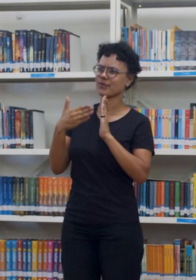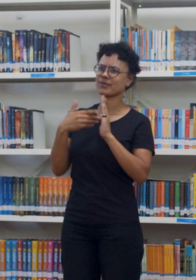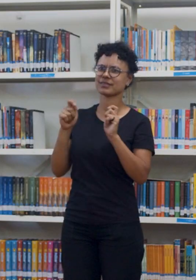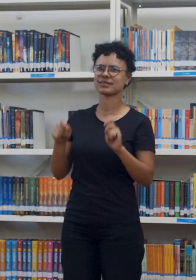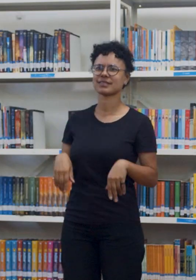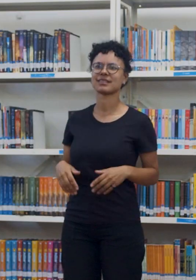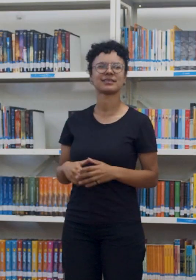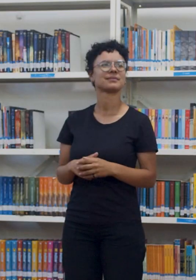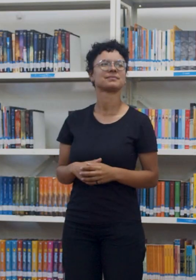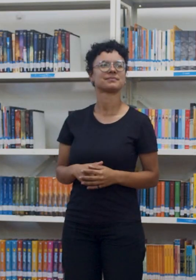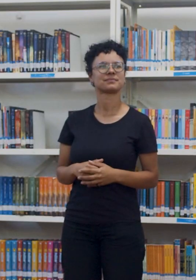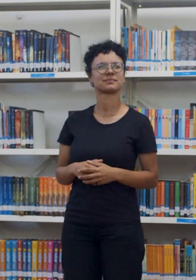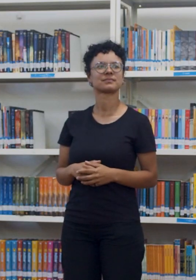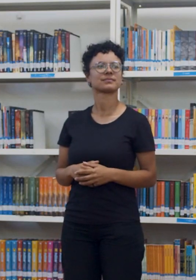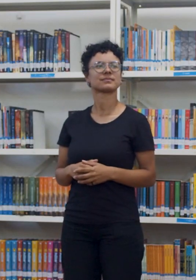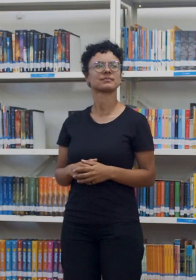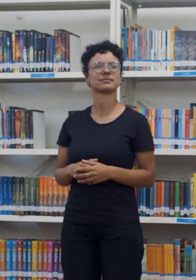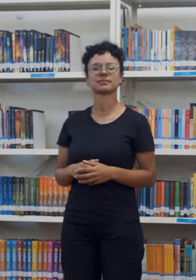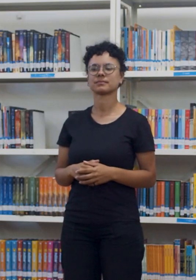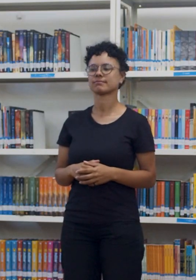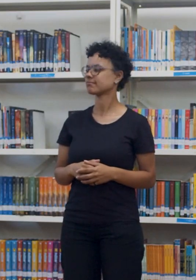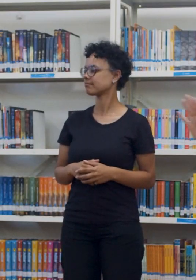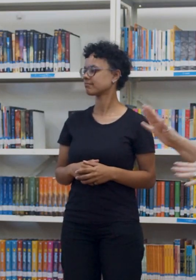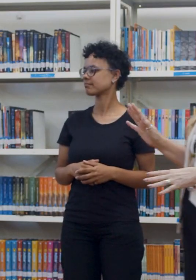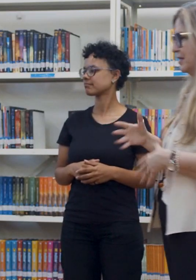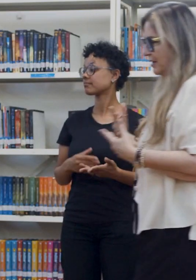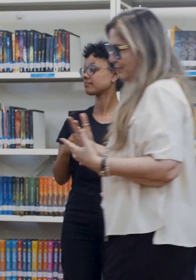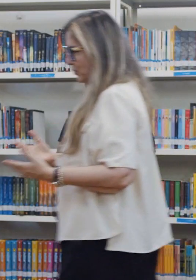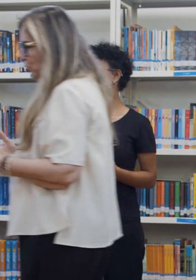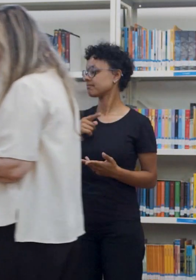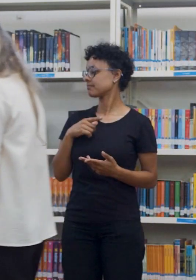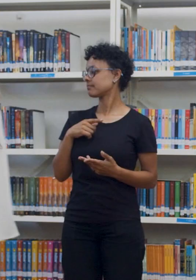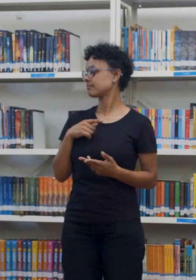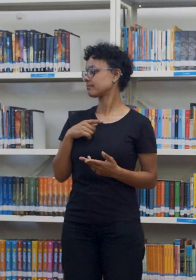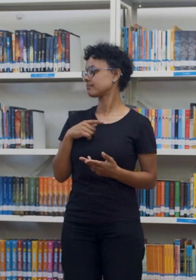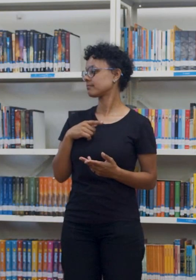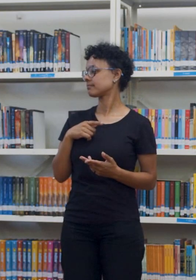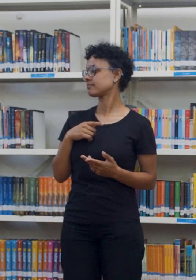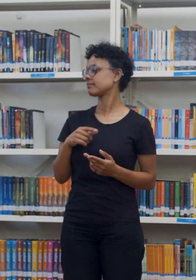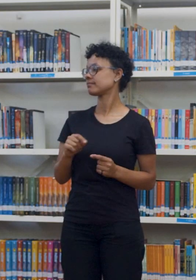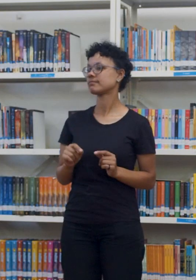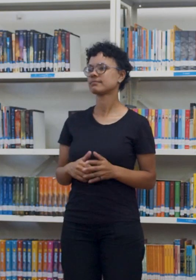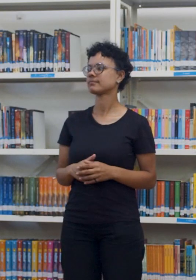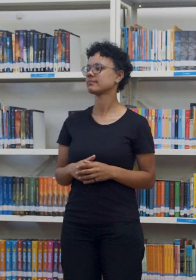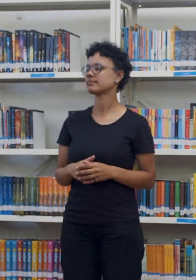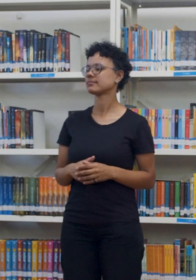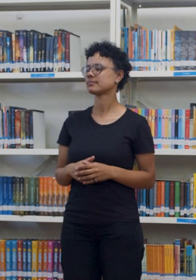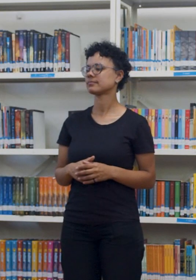E vai destacar. Exato. Eu trouxe, assim, todo mundo tem